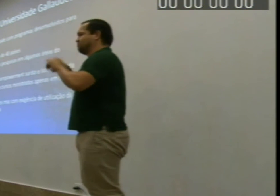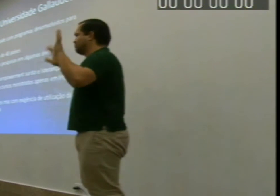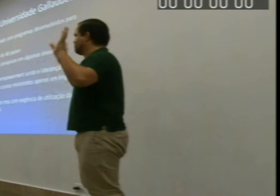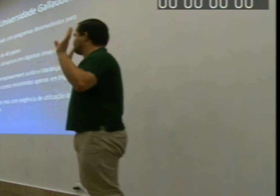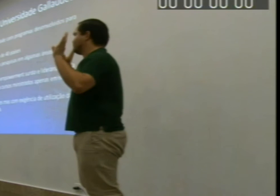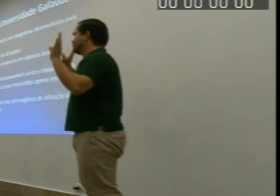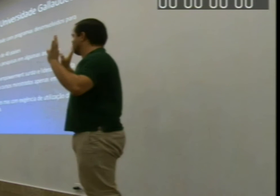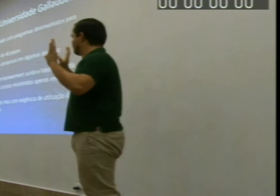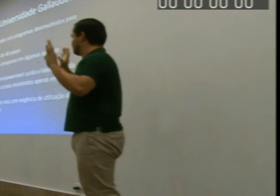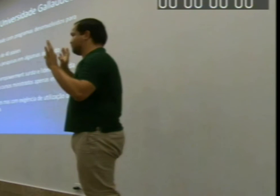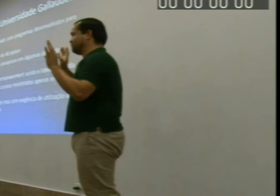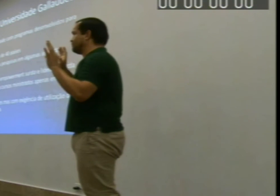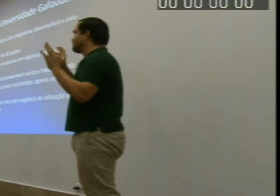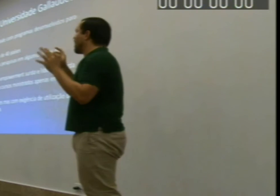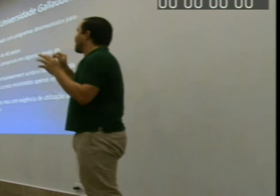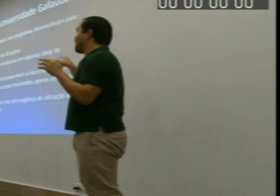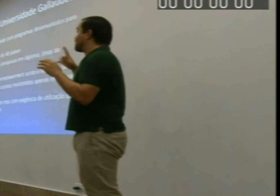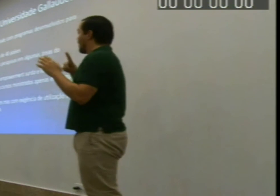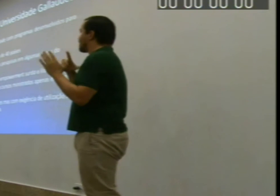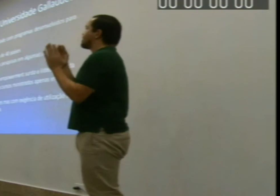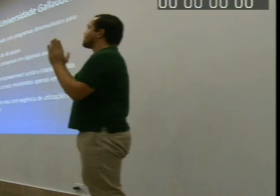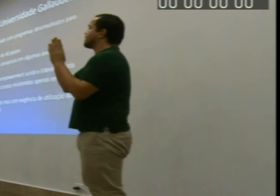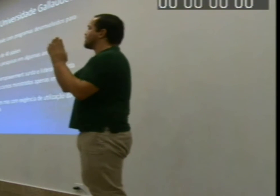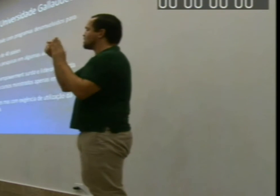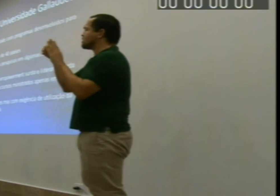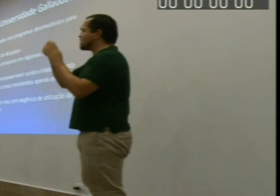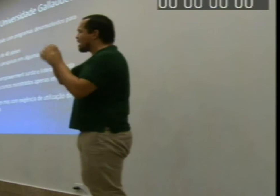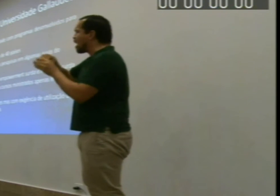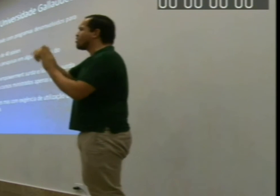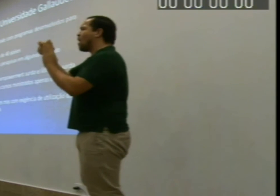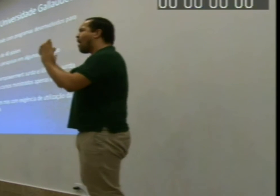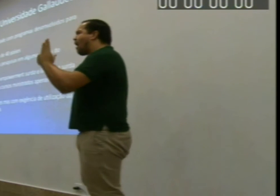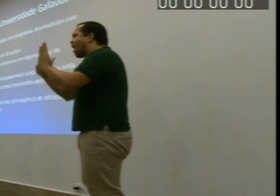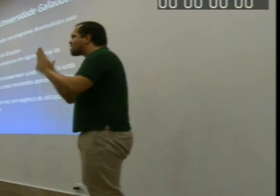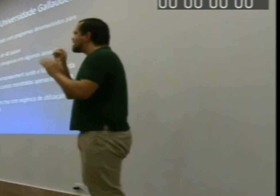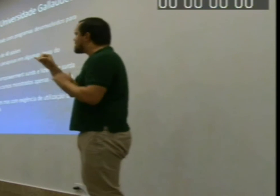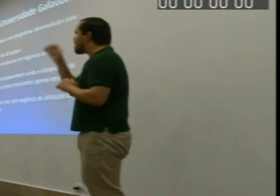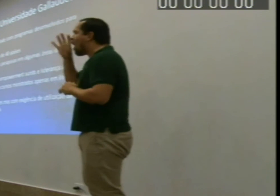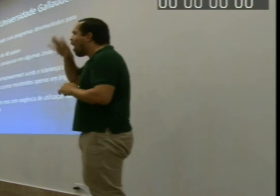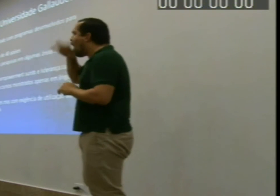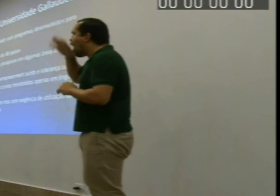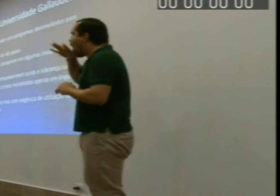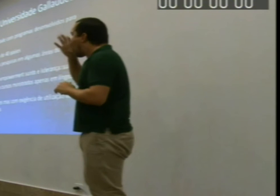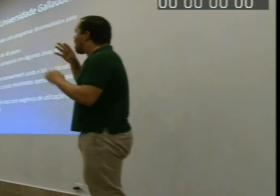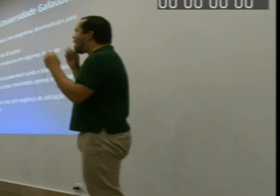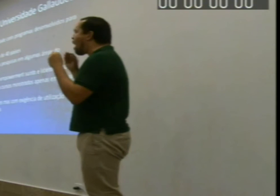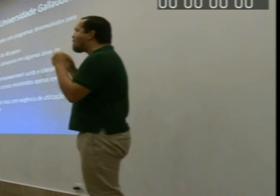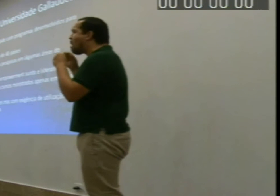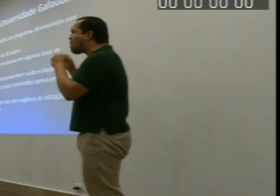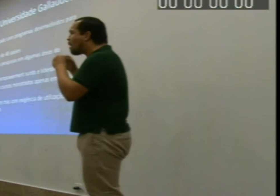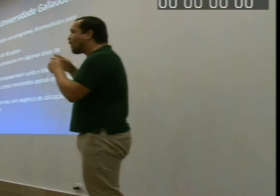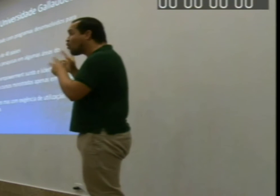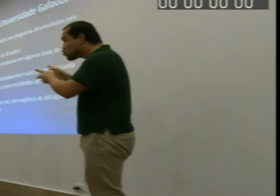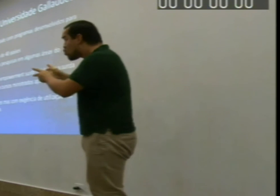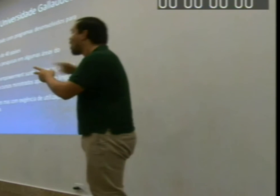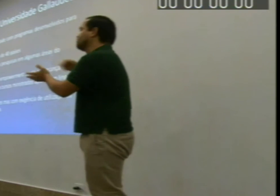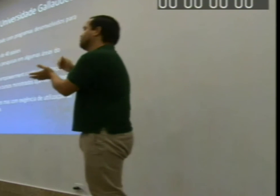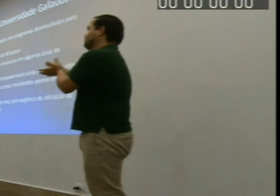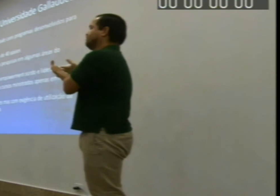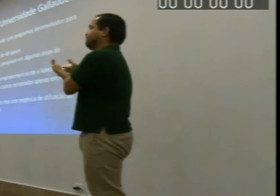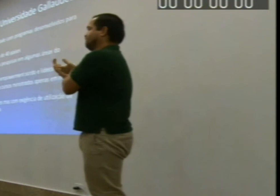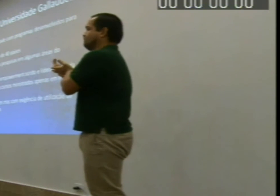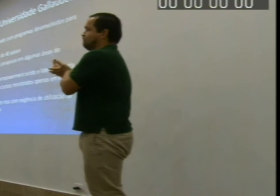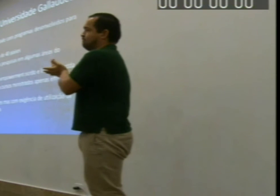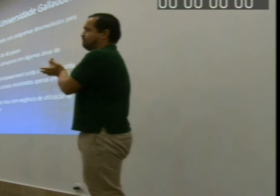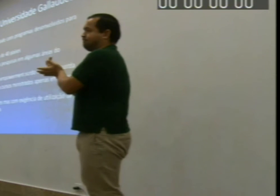oralizar proibido ninguém oraliza dentro é a regra Se houver uma falha se houver